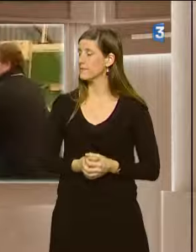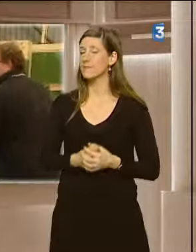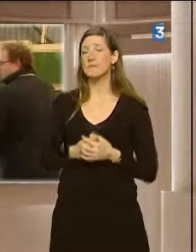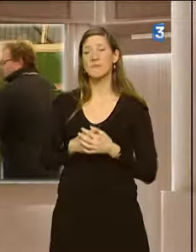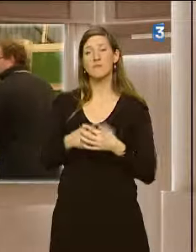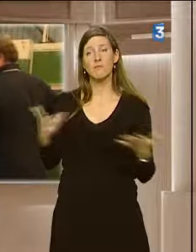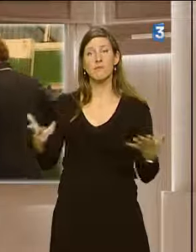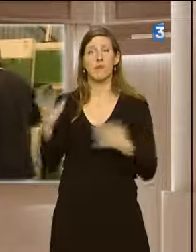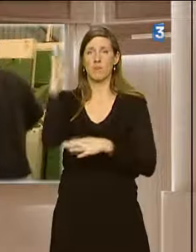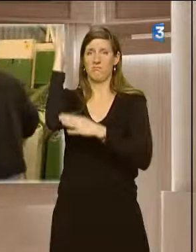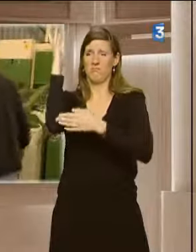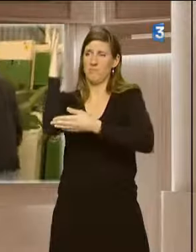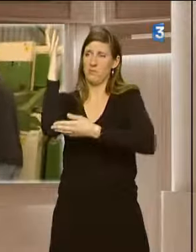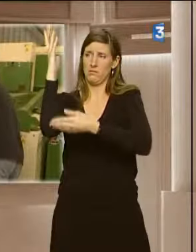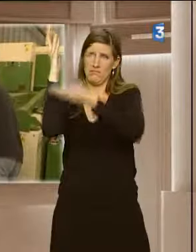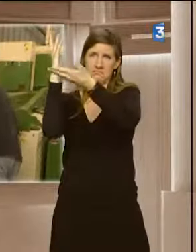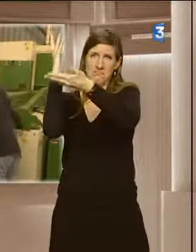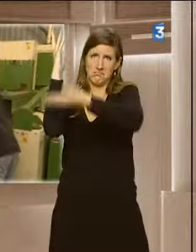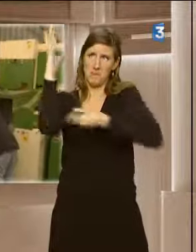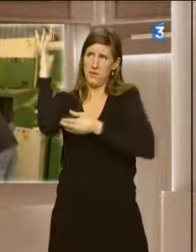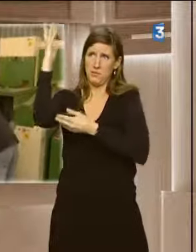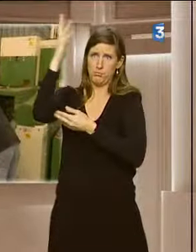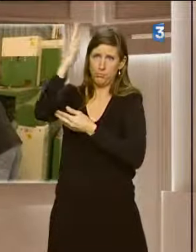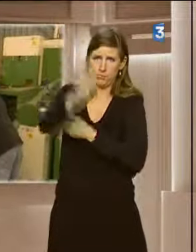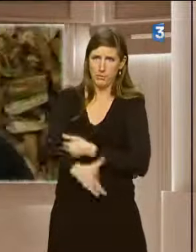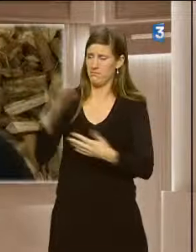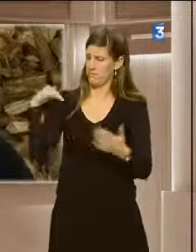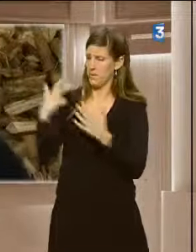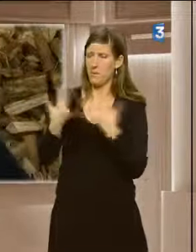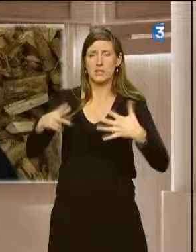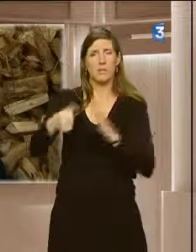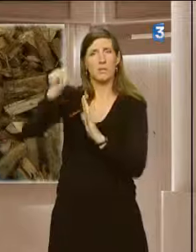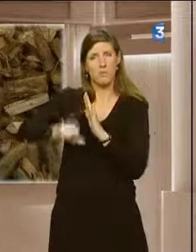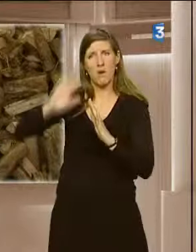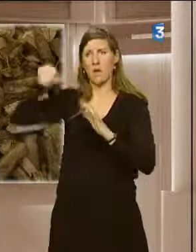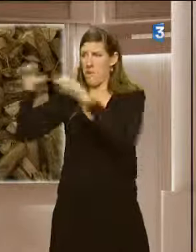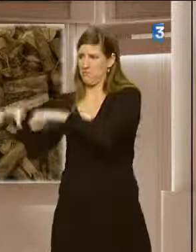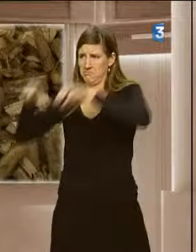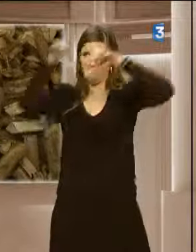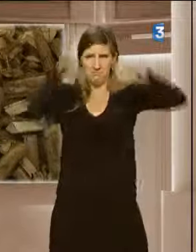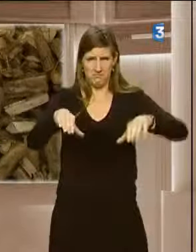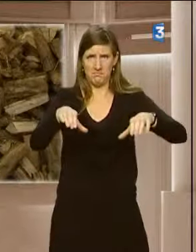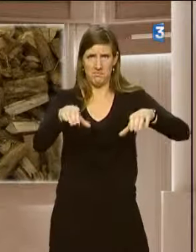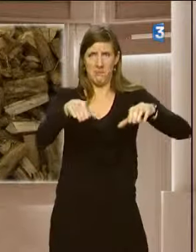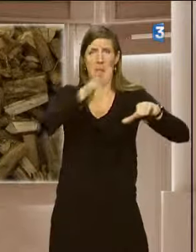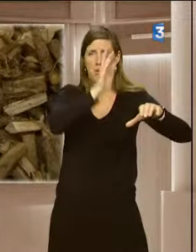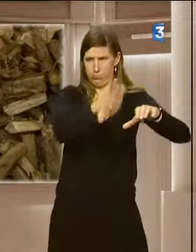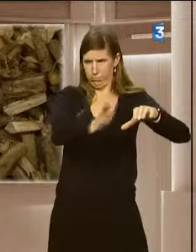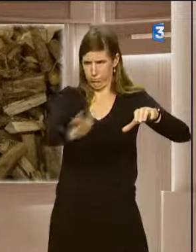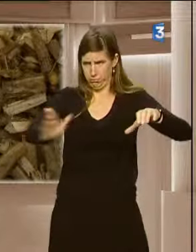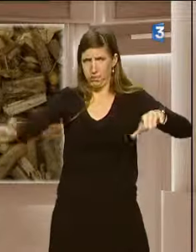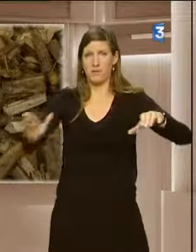Il arrive en bois de 2 mètres, donc il a à peu près 18 mois de coupe. Il est coupé dans la machine et donc stocké dans ce que vous voyez derrière moi. Et là, ici, on a un